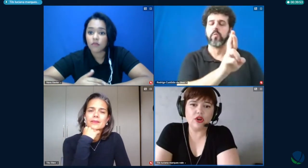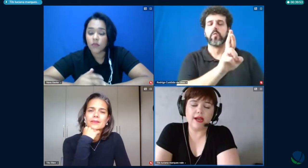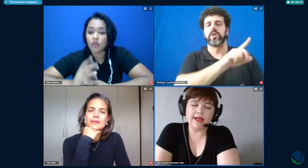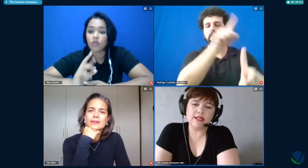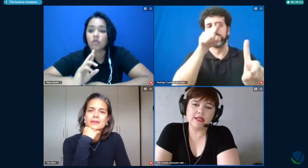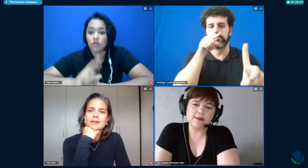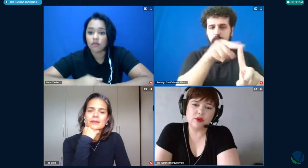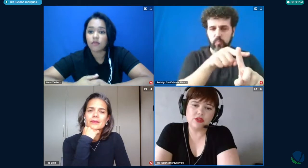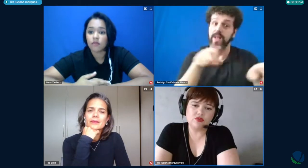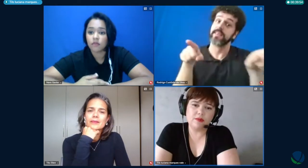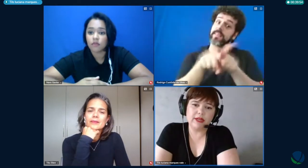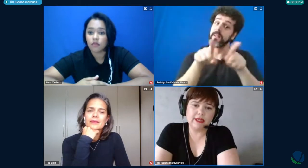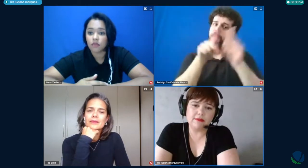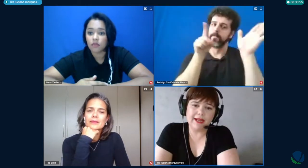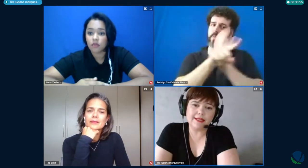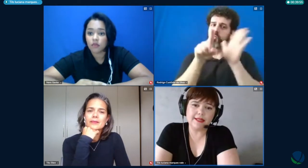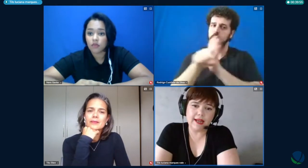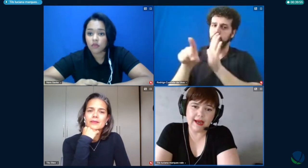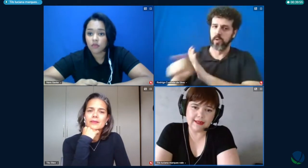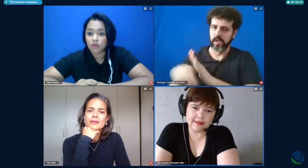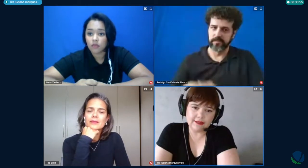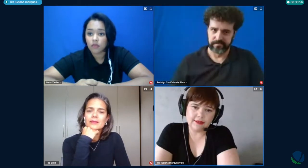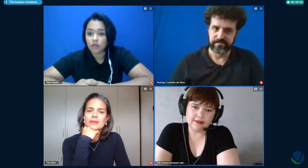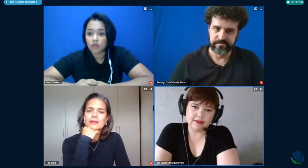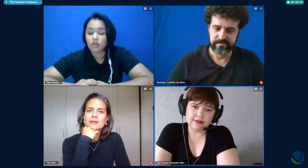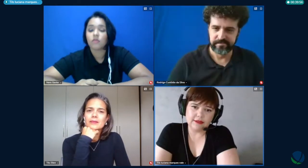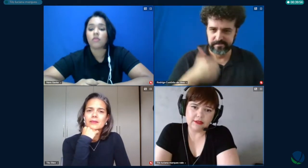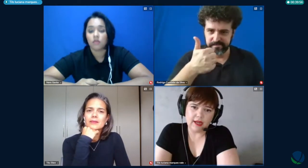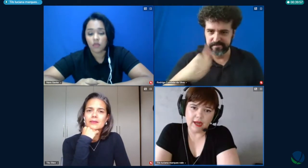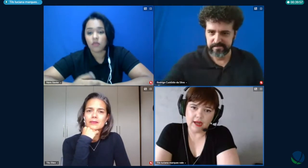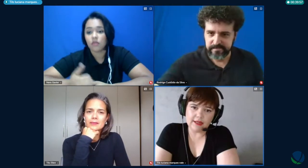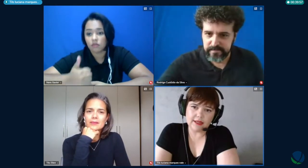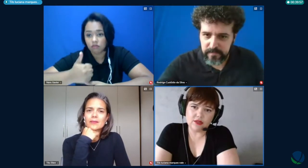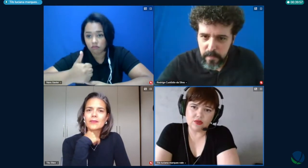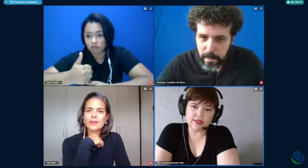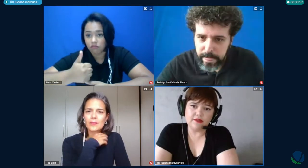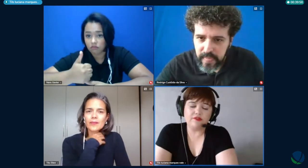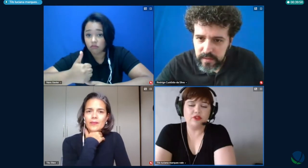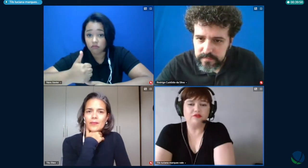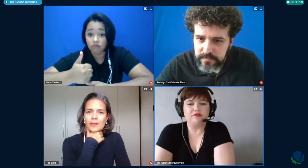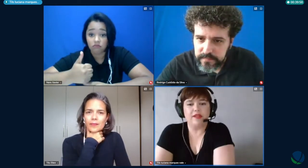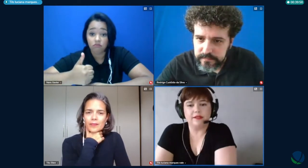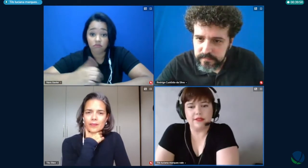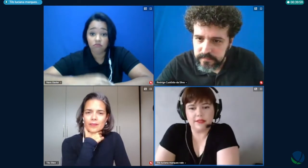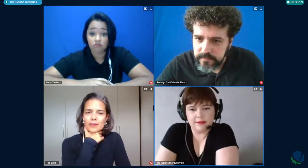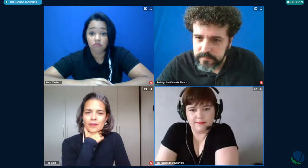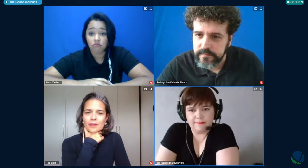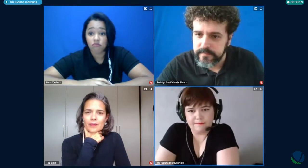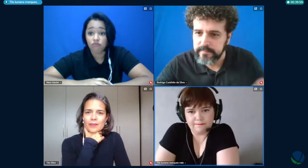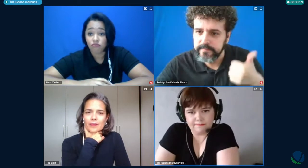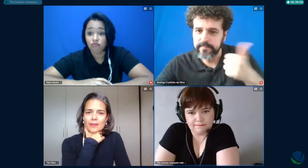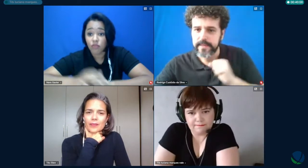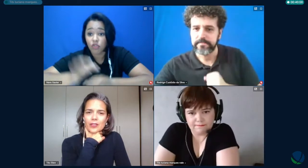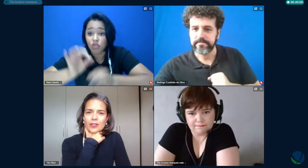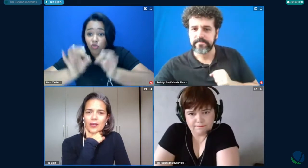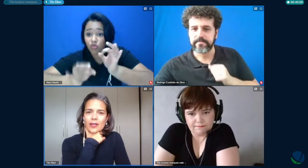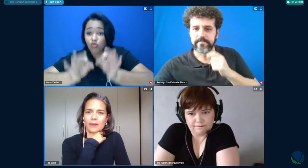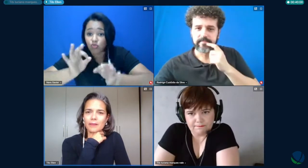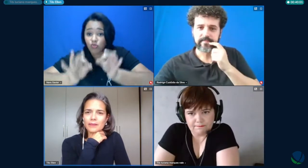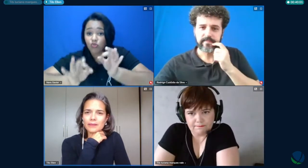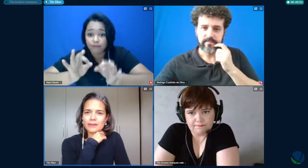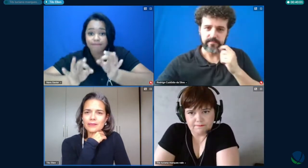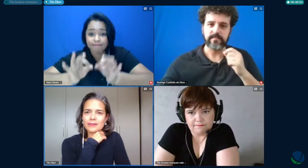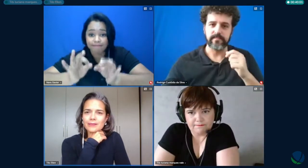preciso colocar essa resposta de uma maneira mais clara, tá? As questões que foram feitas.